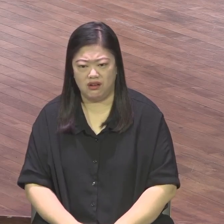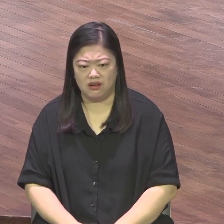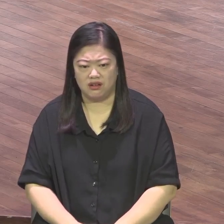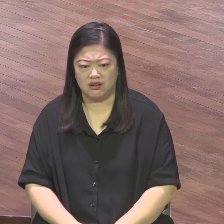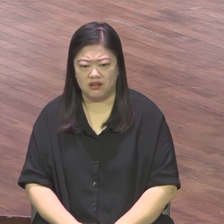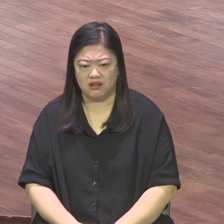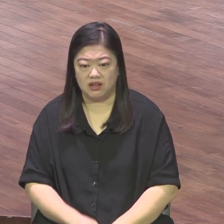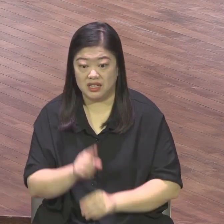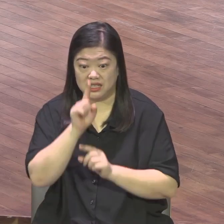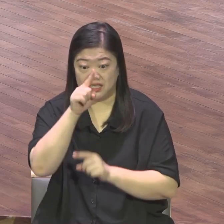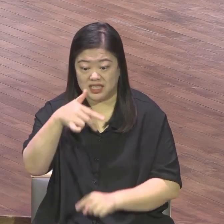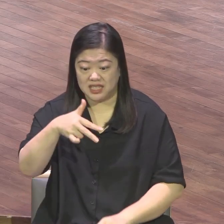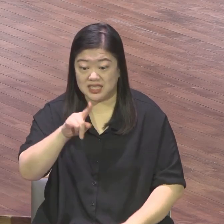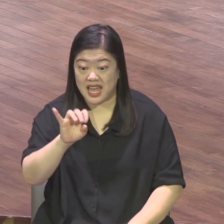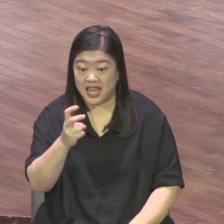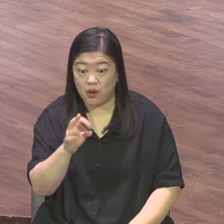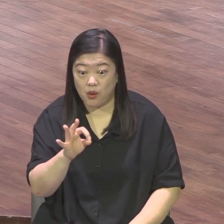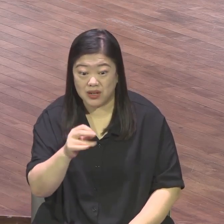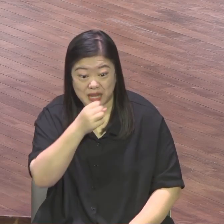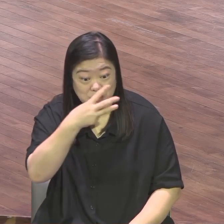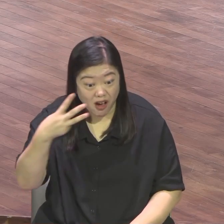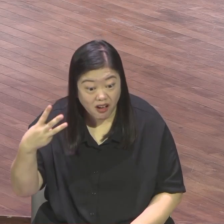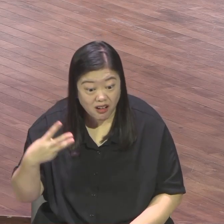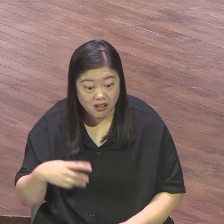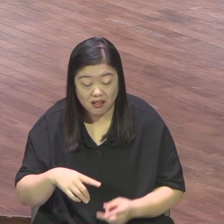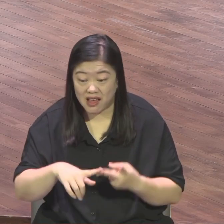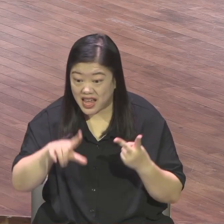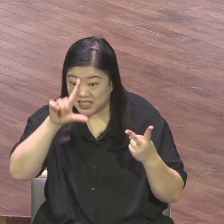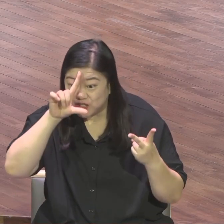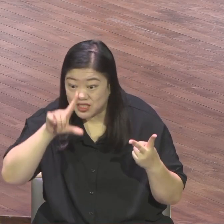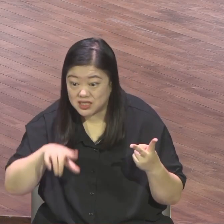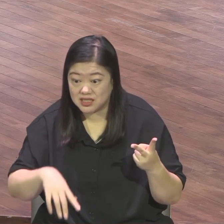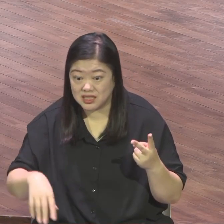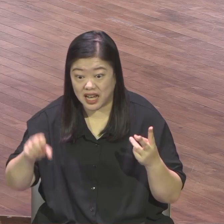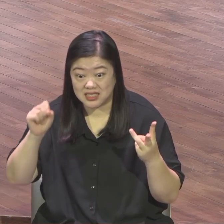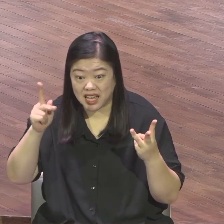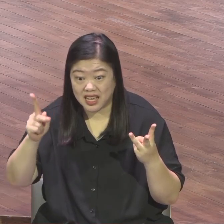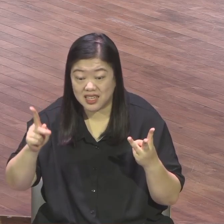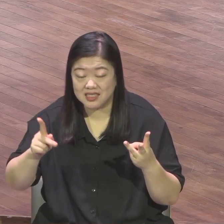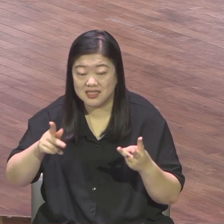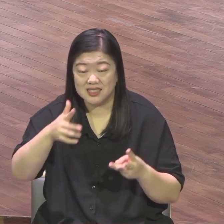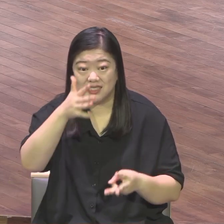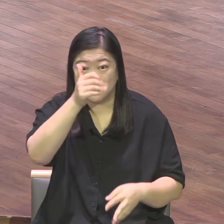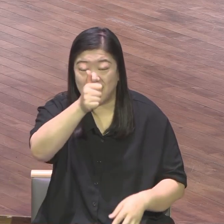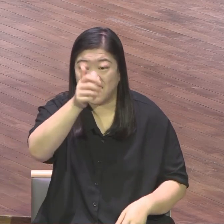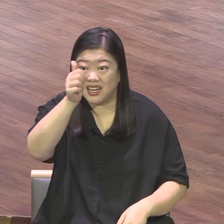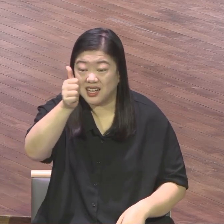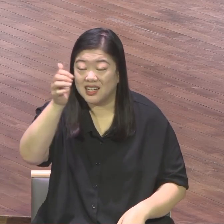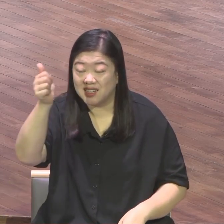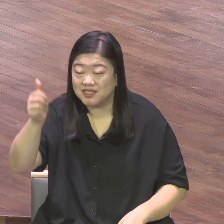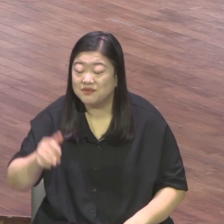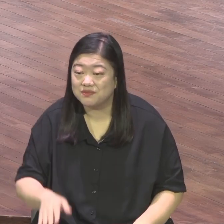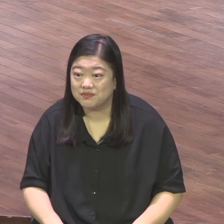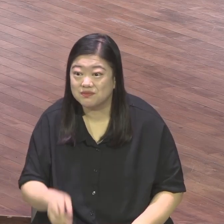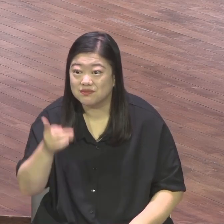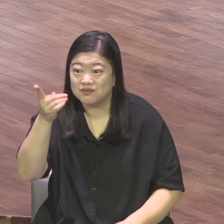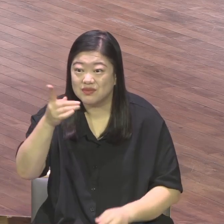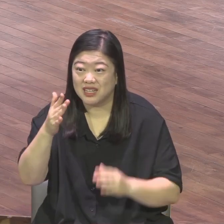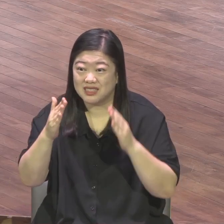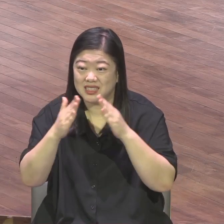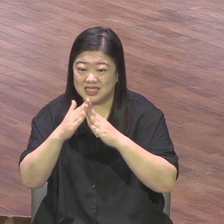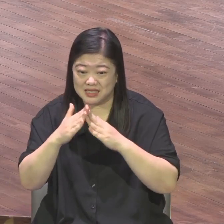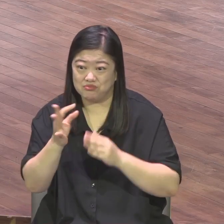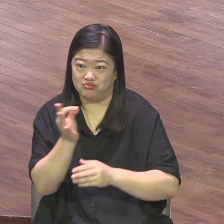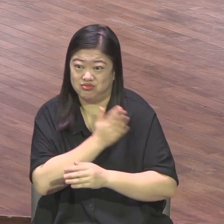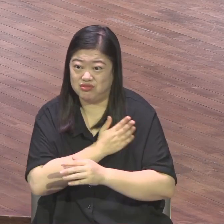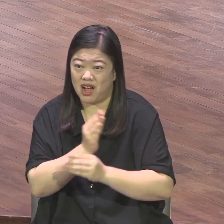이재용이, 뭐 SK, 뭐 LG, 그 회장님들, 손, 돈, 재산, 수조들이 수조들